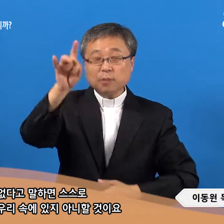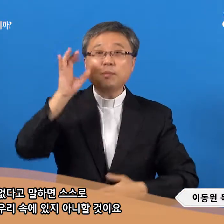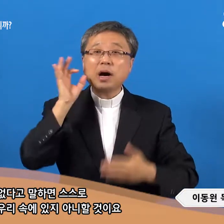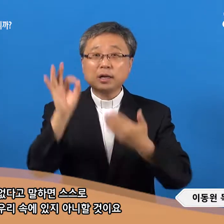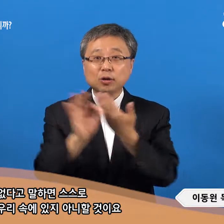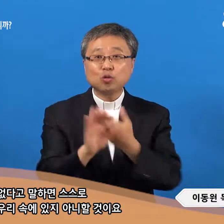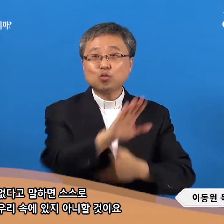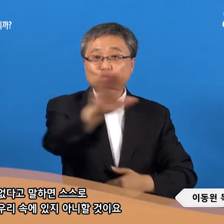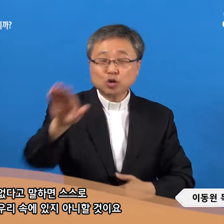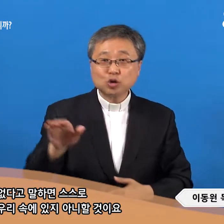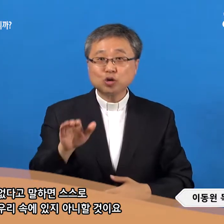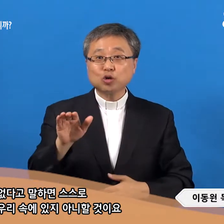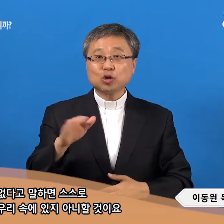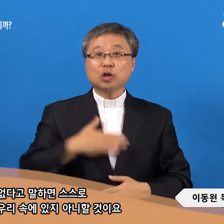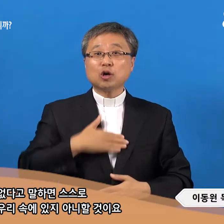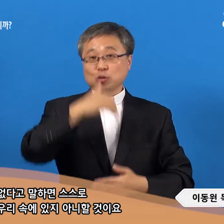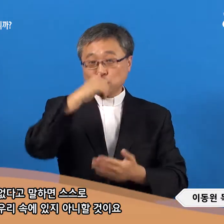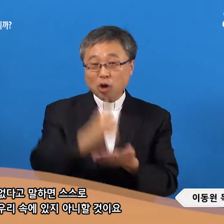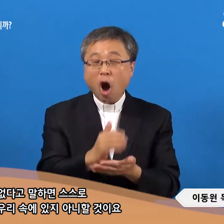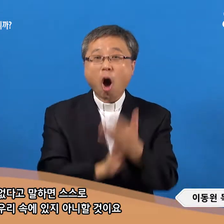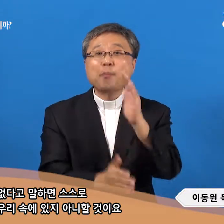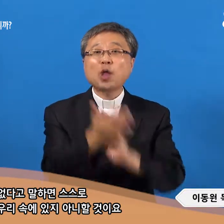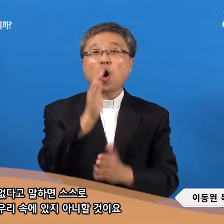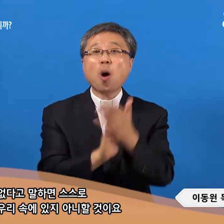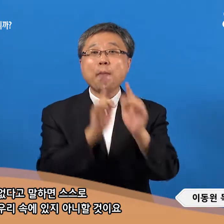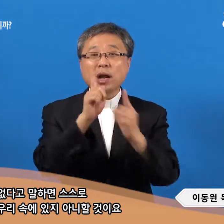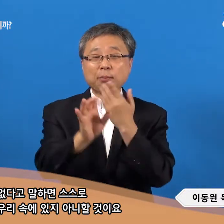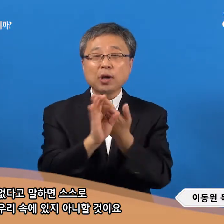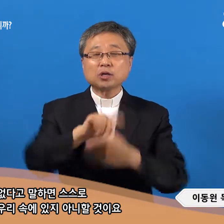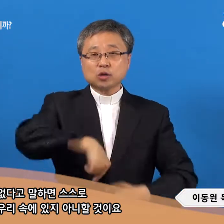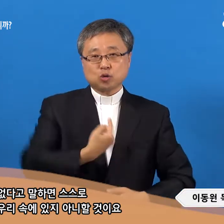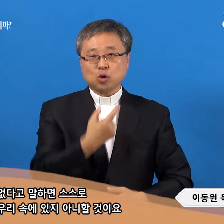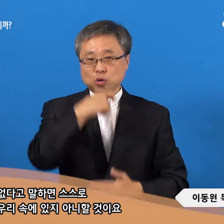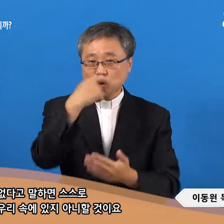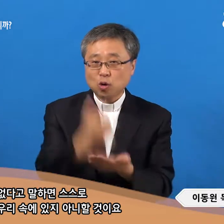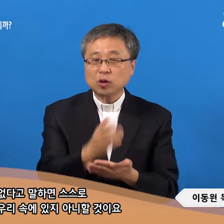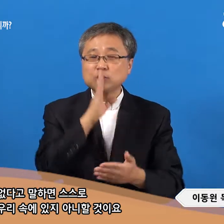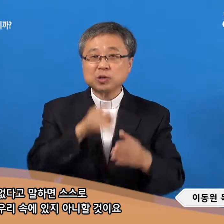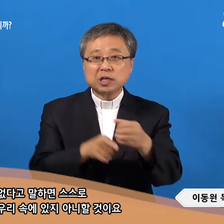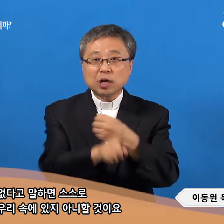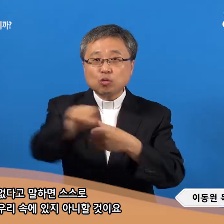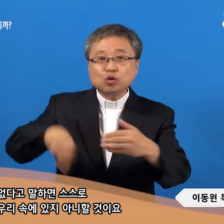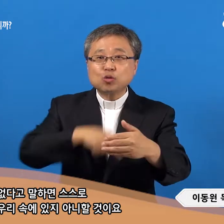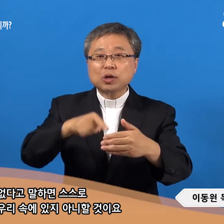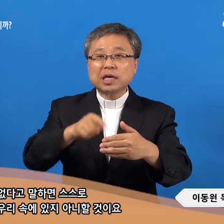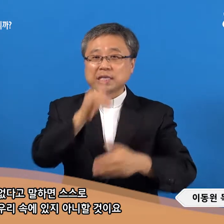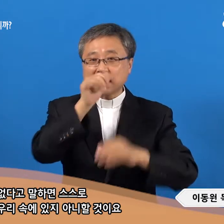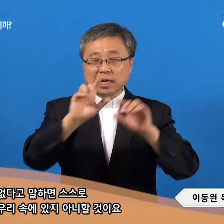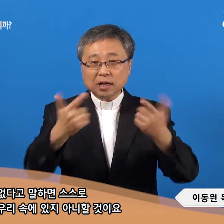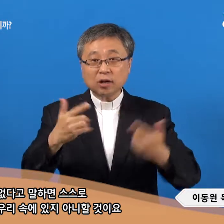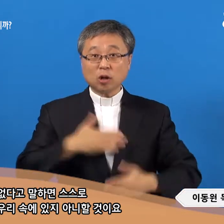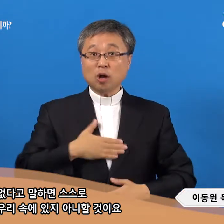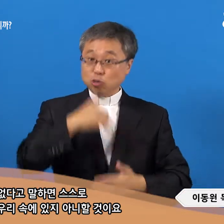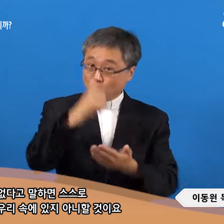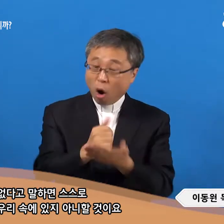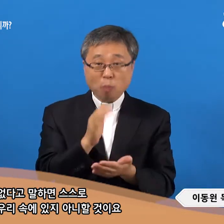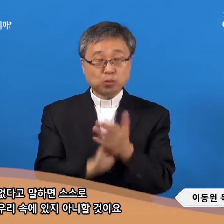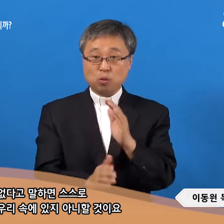만일 우리가 죄 없다고 말하면 스스로 속이고 또 진리가 우리 속에 있지 아니할 것이요. 나는 죄가 없어요.